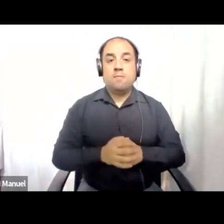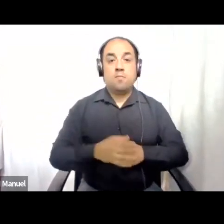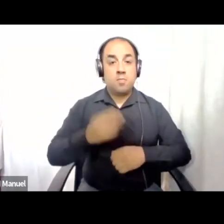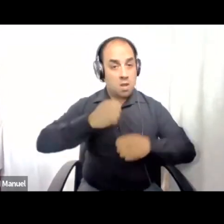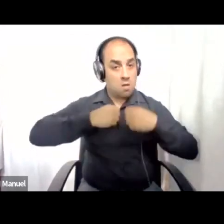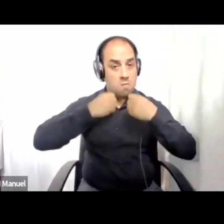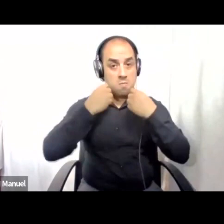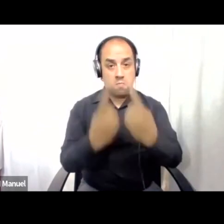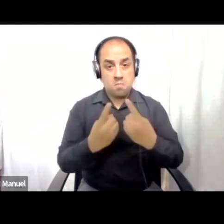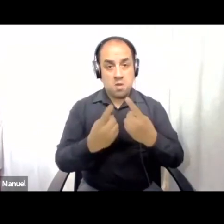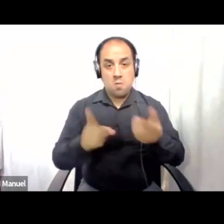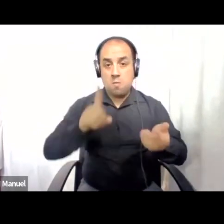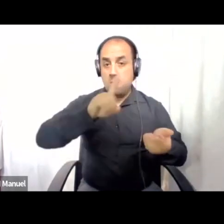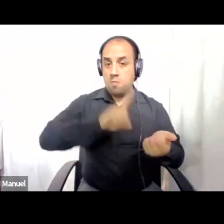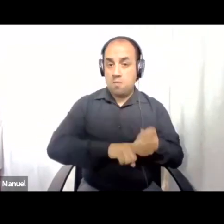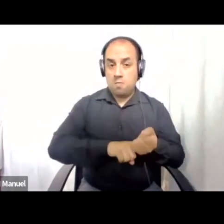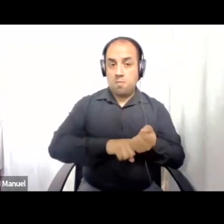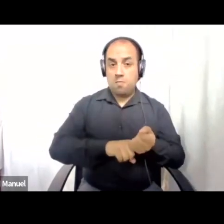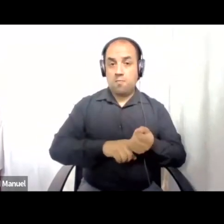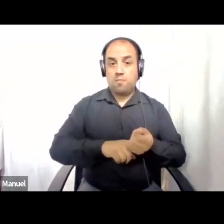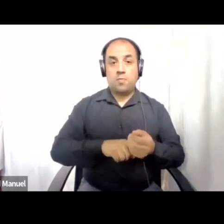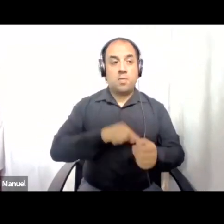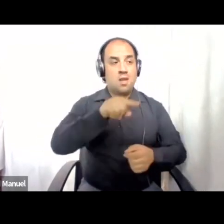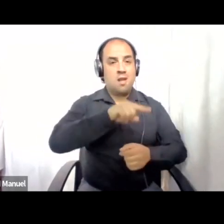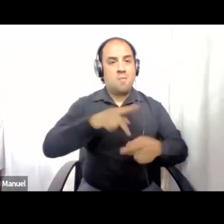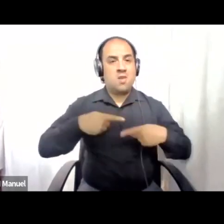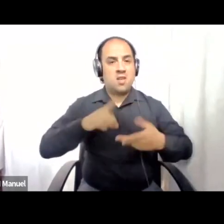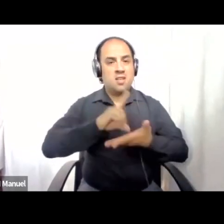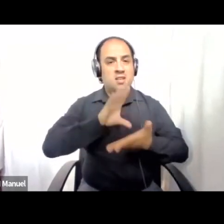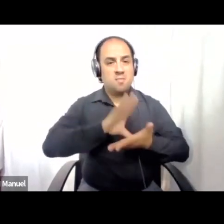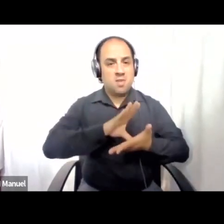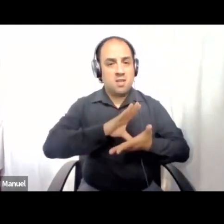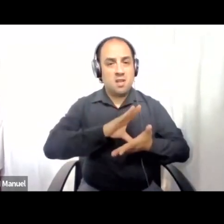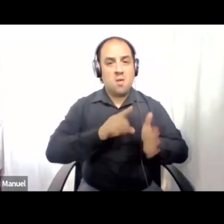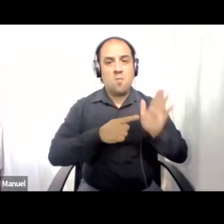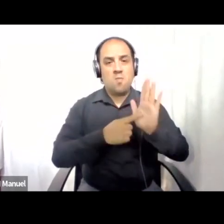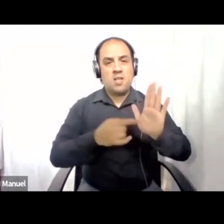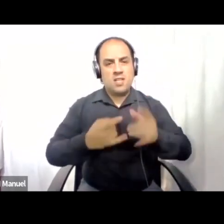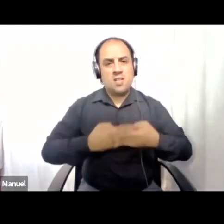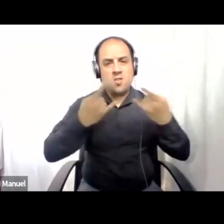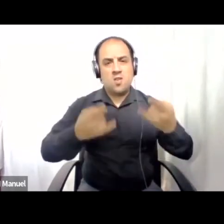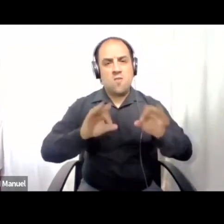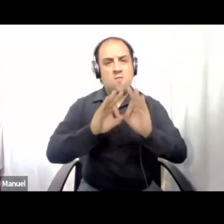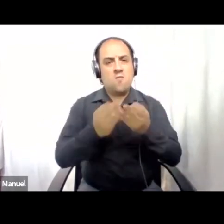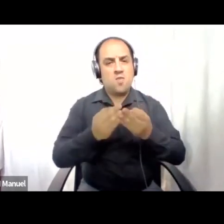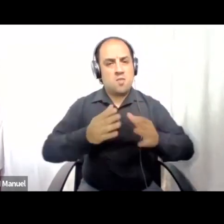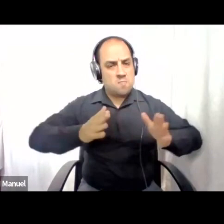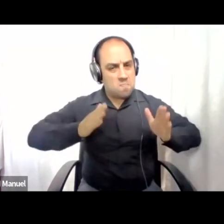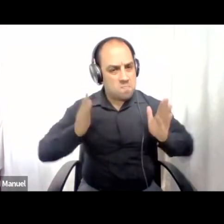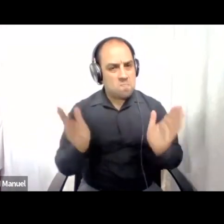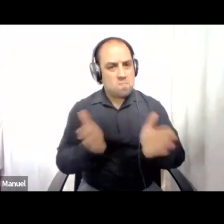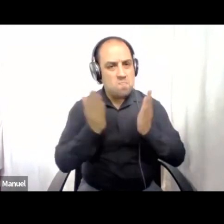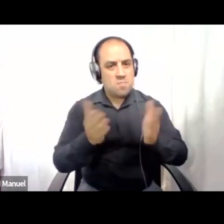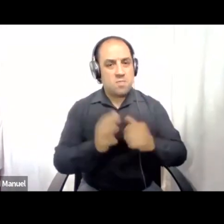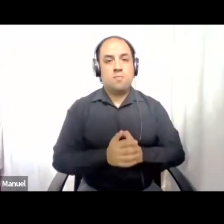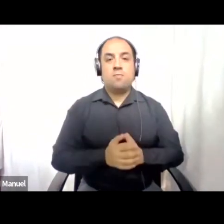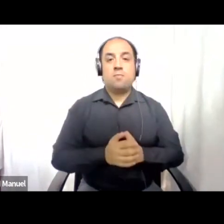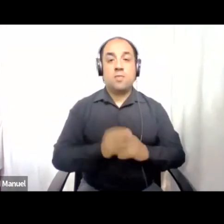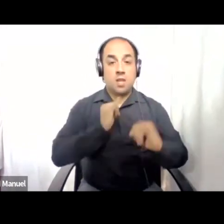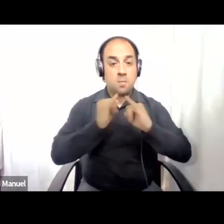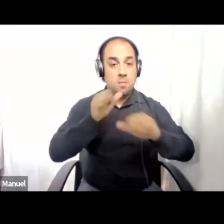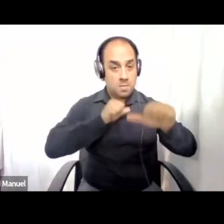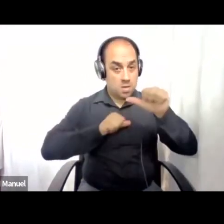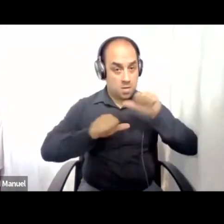éxito. Sus historias sirven como modelo de inspiración, son un acicate moral para que las personas